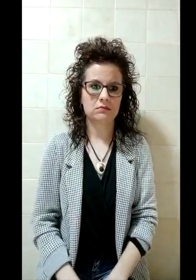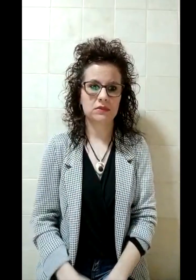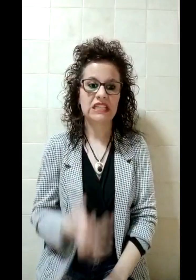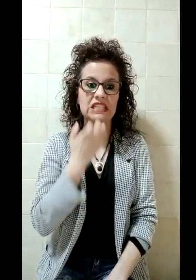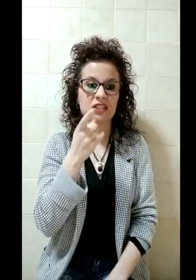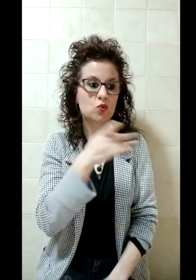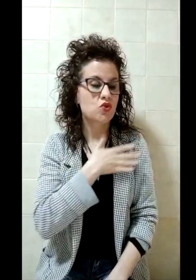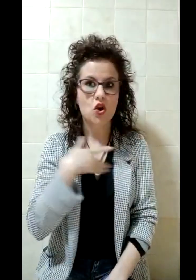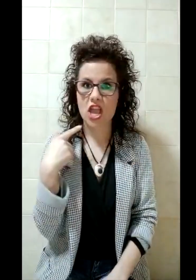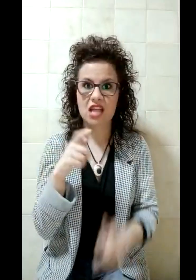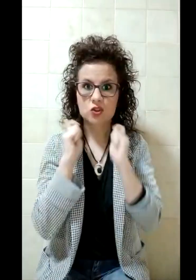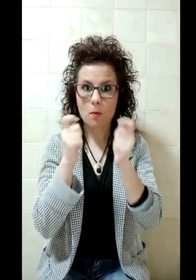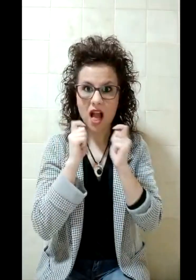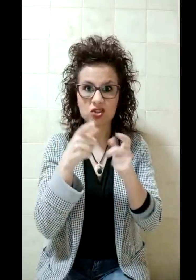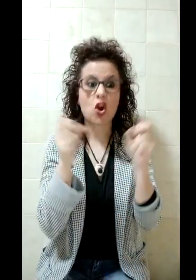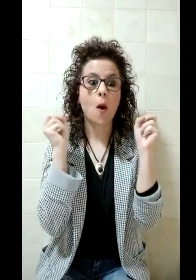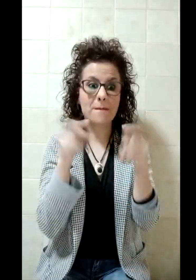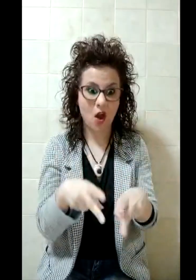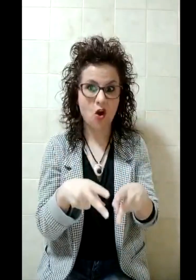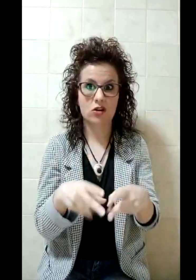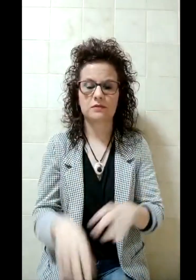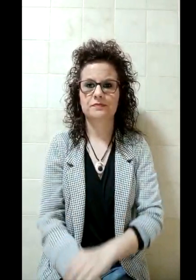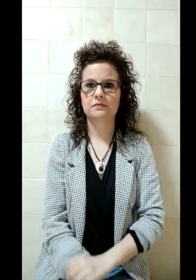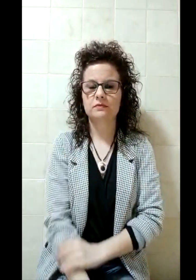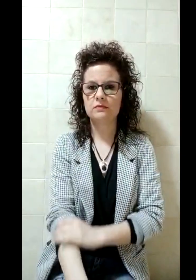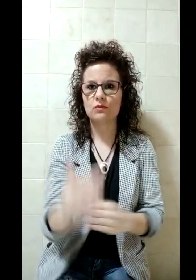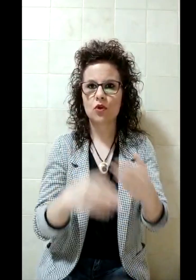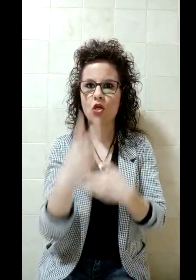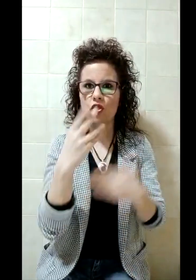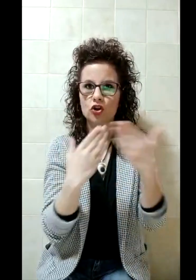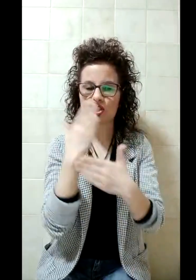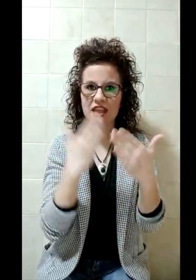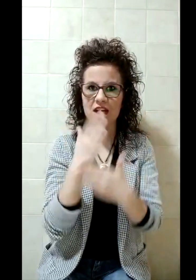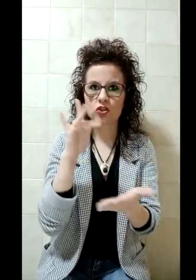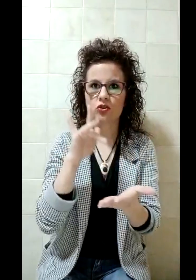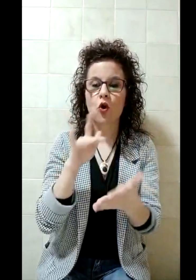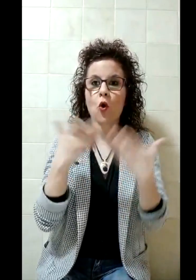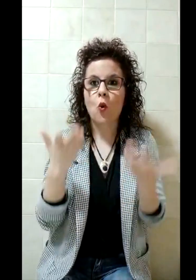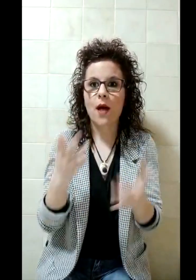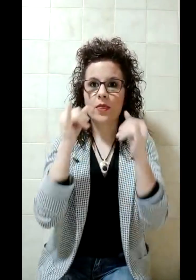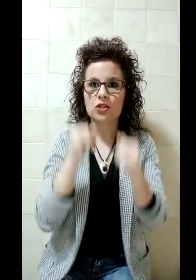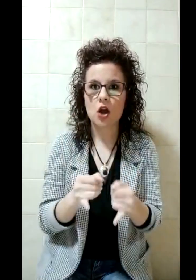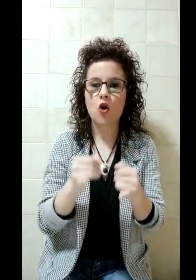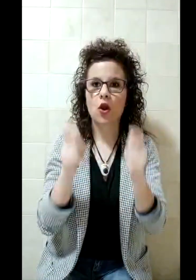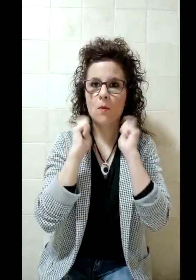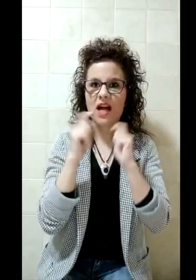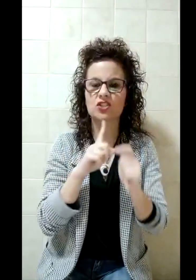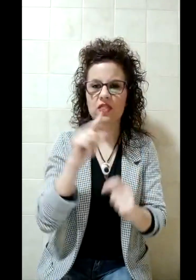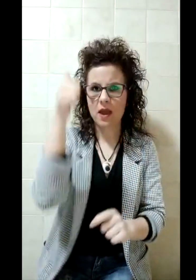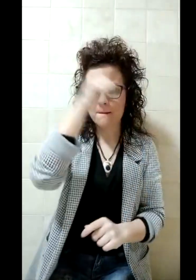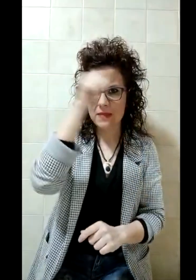cumpleaños es lo peor de todo». 2 días después, cuando por fin llegó el cumpleaños de Mark, ya no se encontraba